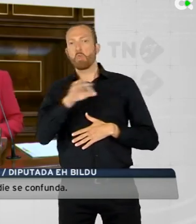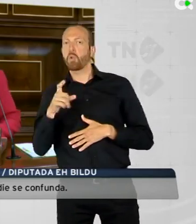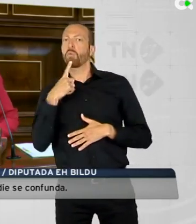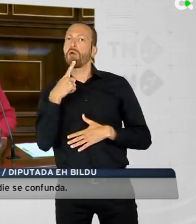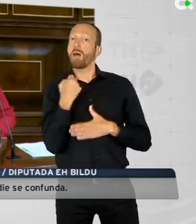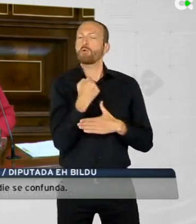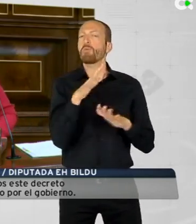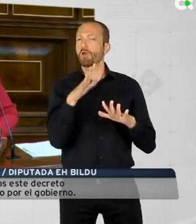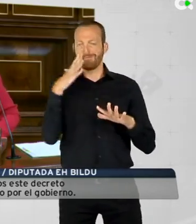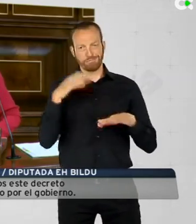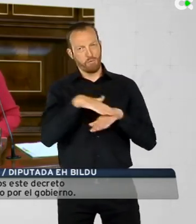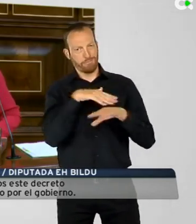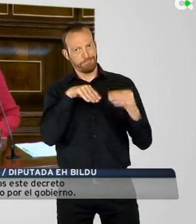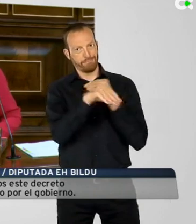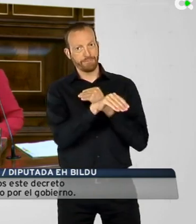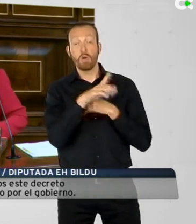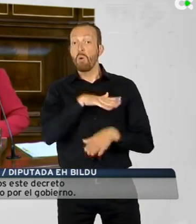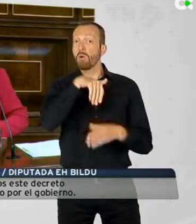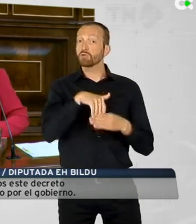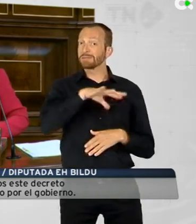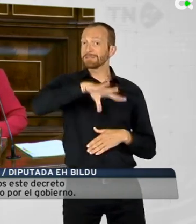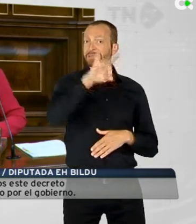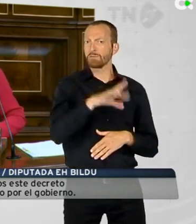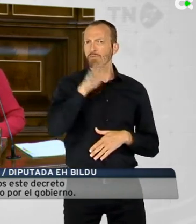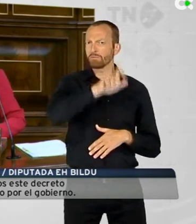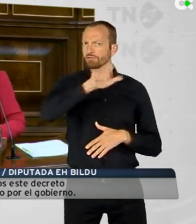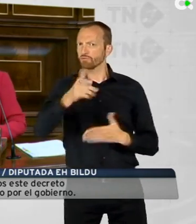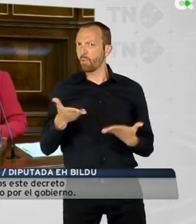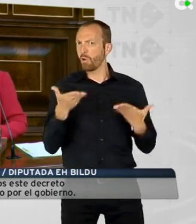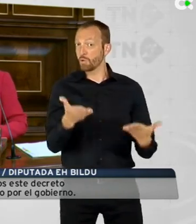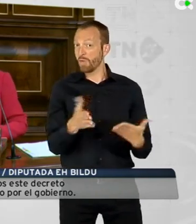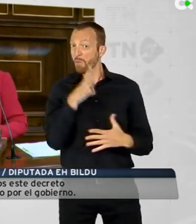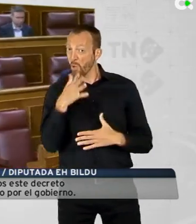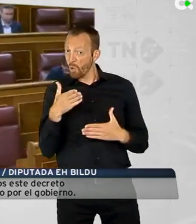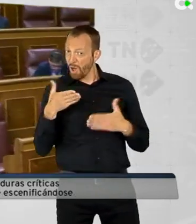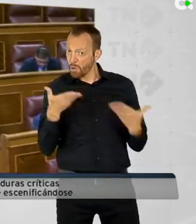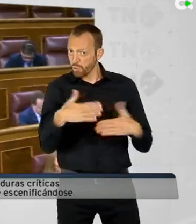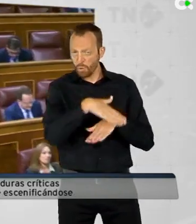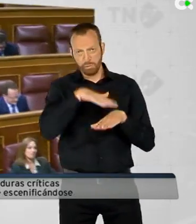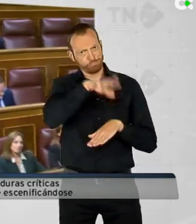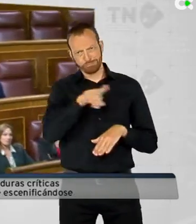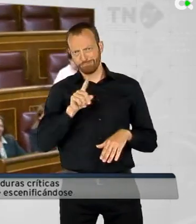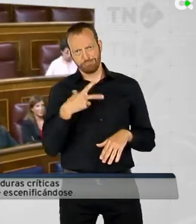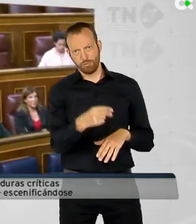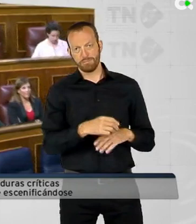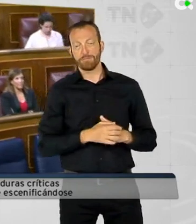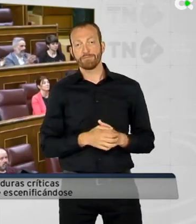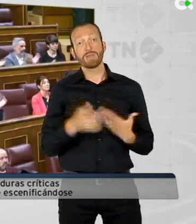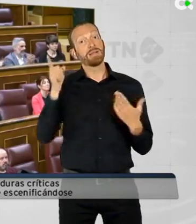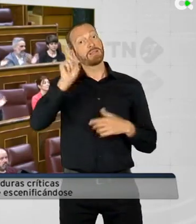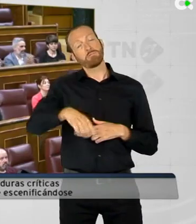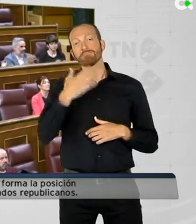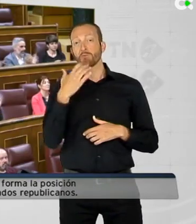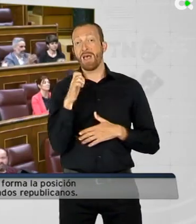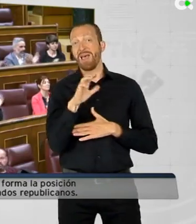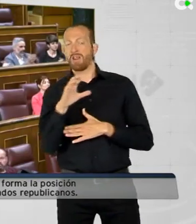nadie se confunda. Aprobaremos este decreto por la gente, no por el gobierno. Pero hubo duras críticas al Catalan Gate,